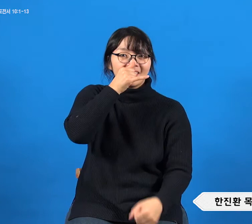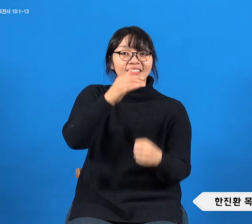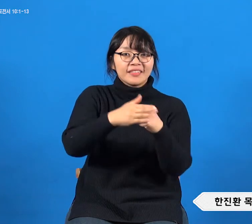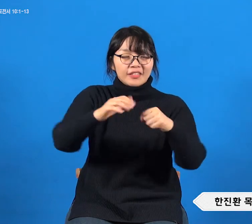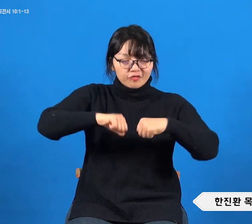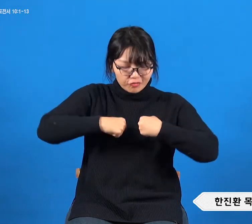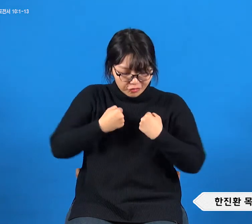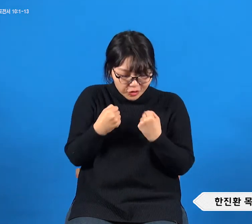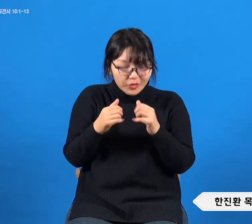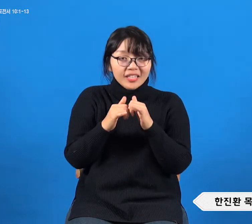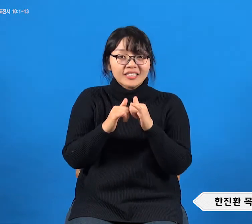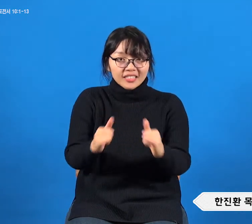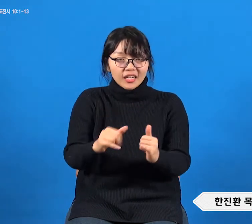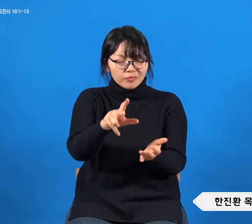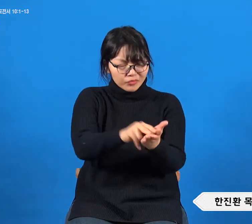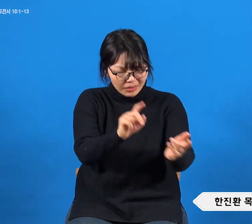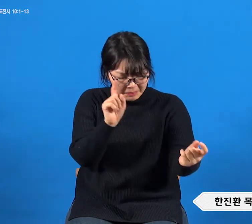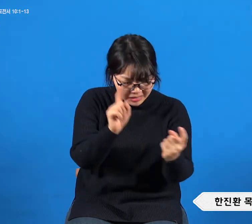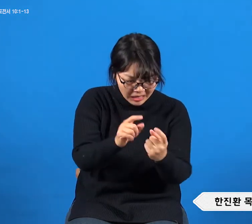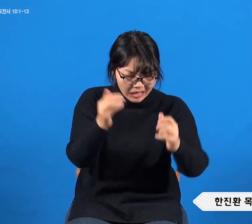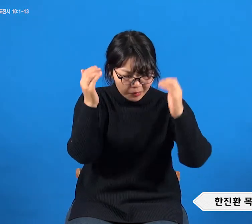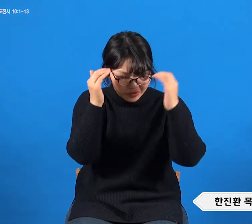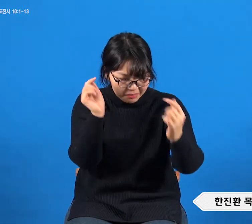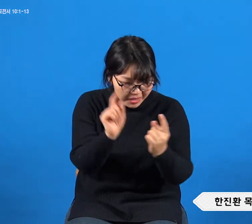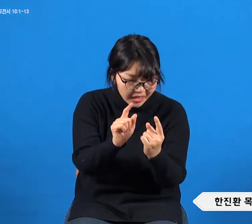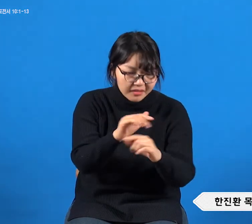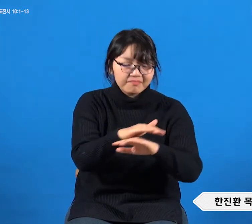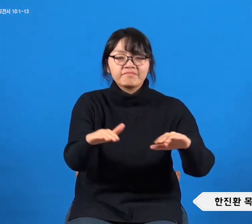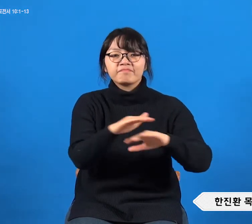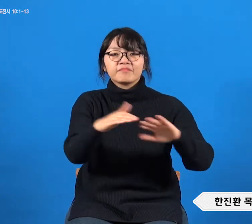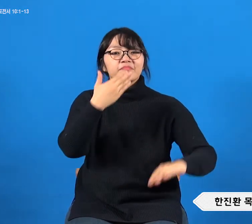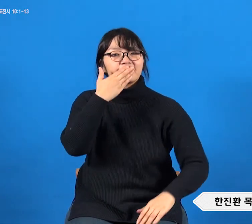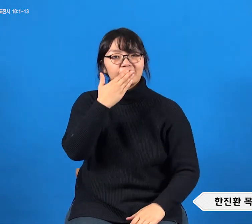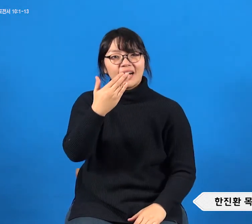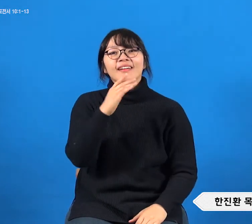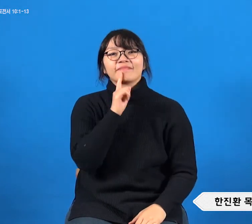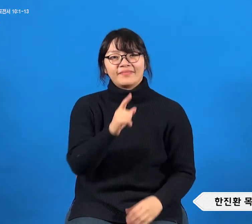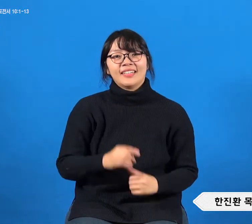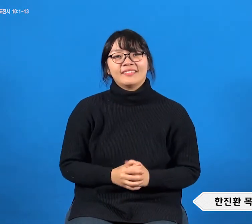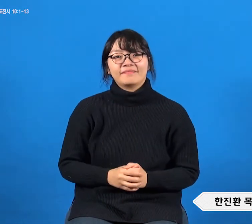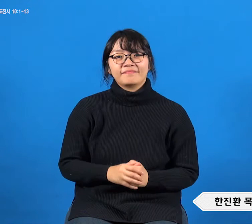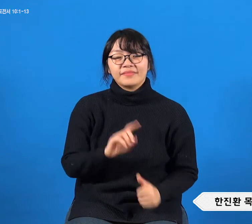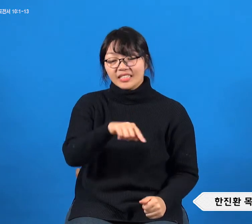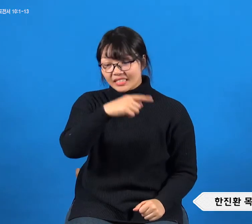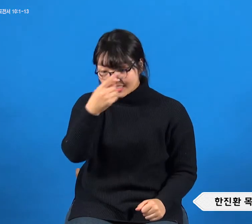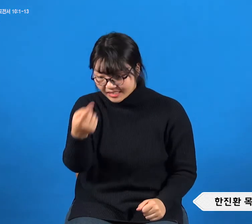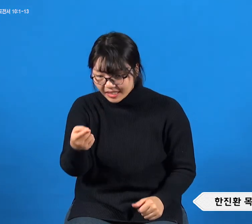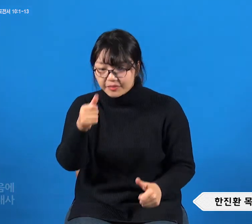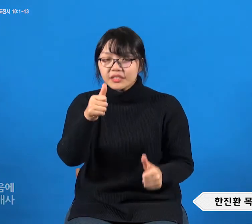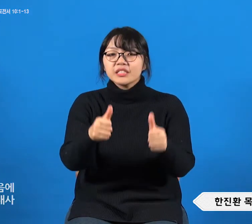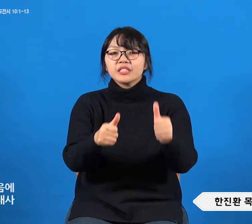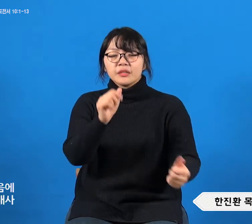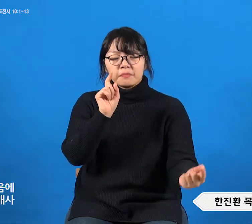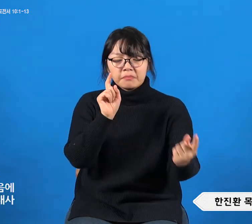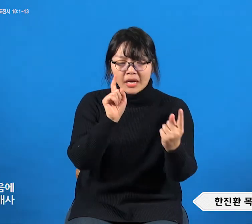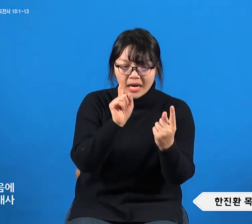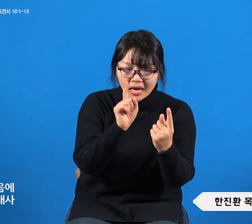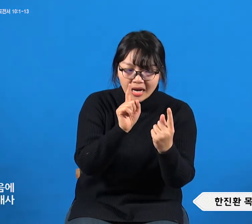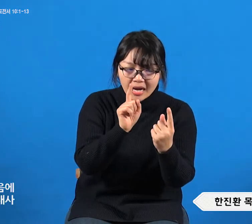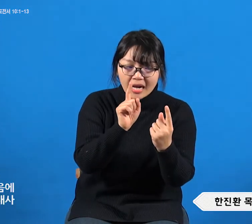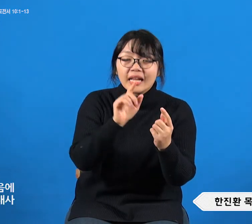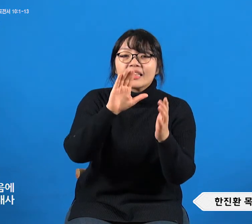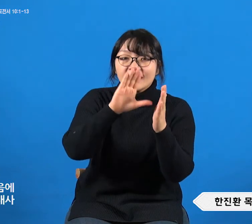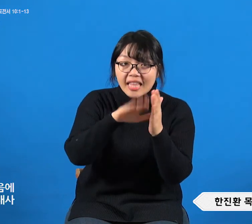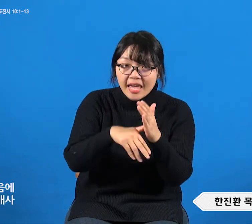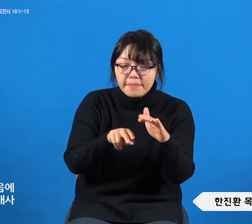어떤 시험도 이길 수 있게 해주신다, 그 말씀이죠. 또 그 다음에 시험 당할 즈음에 또한